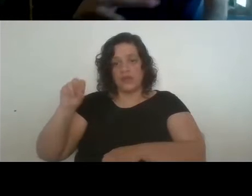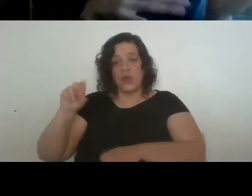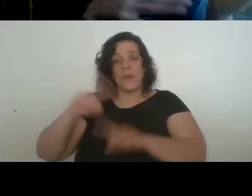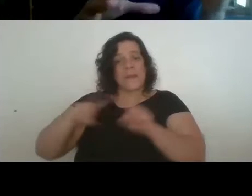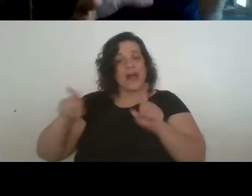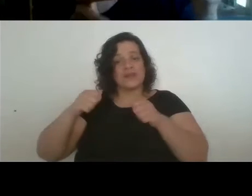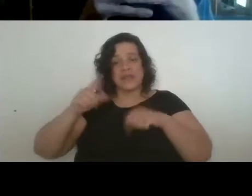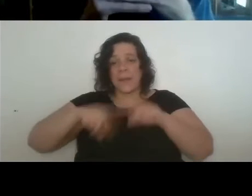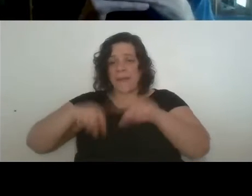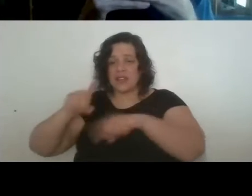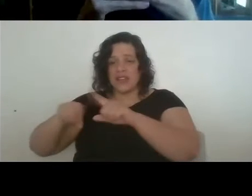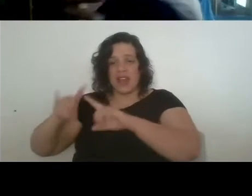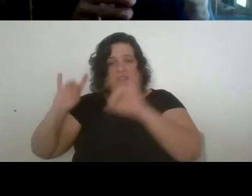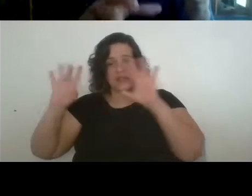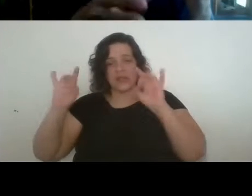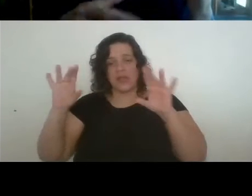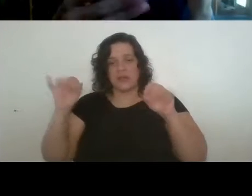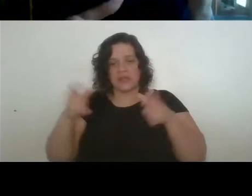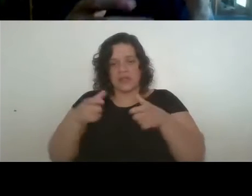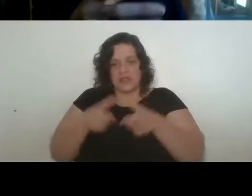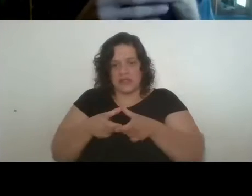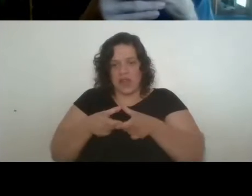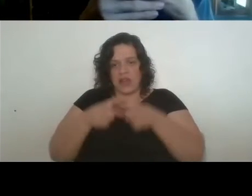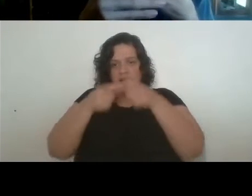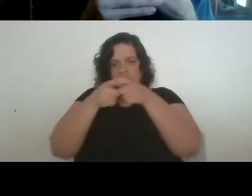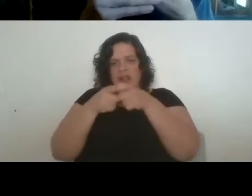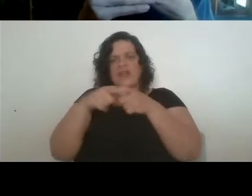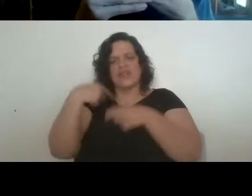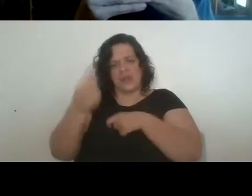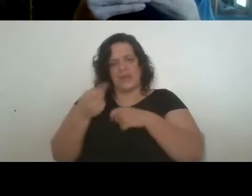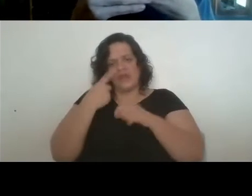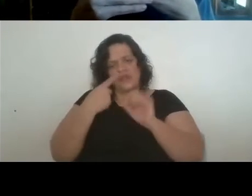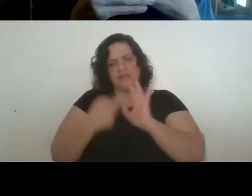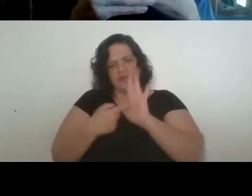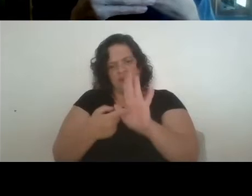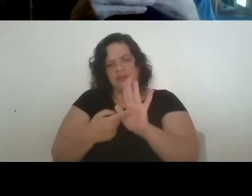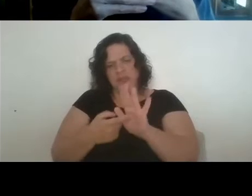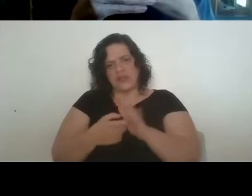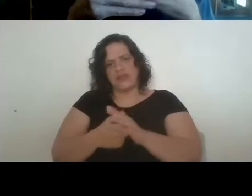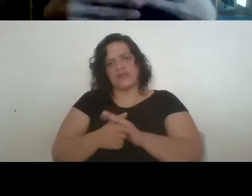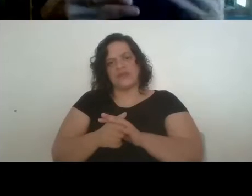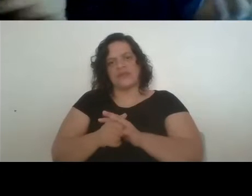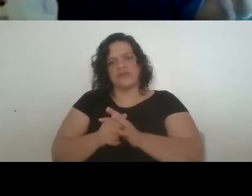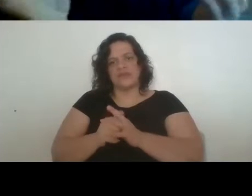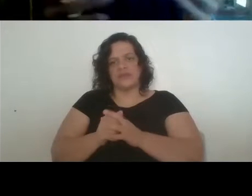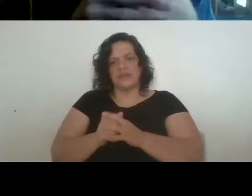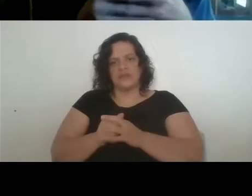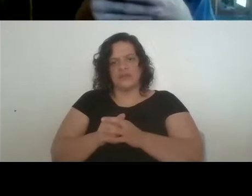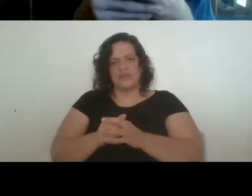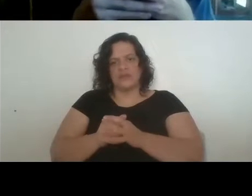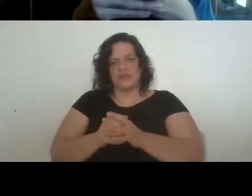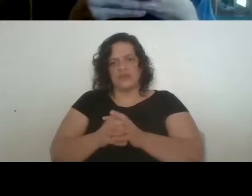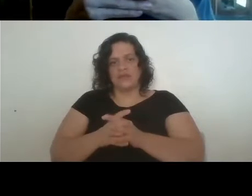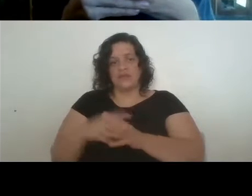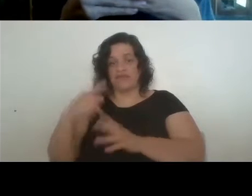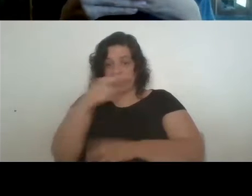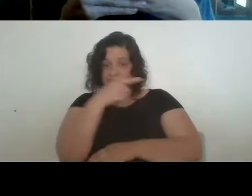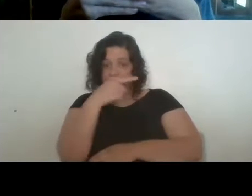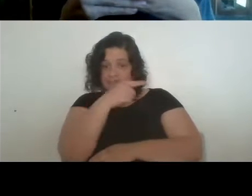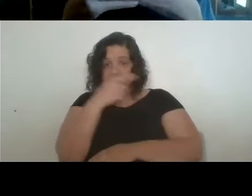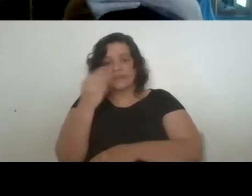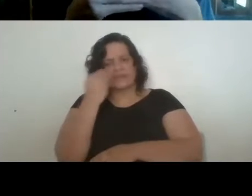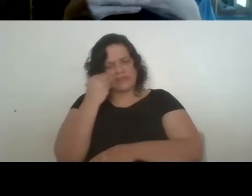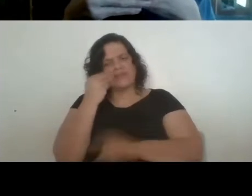anéis concêntricos, eu deixo um link depois, tá na sequência, vou mostrar para vocês, mas esse é um teste que a gente consegue